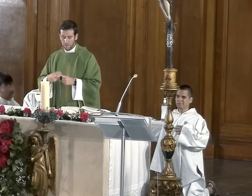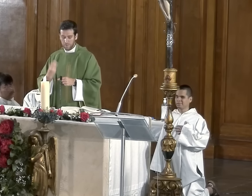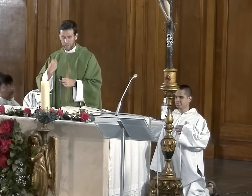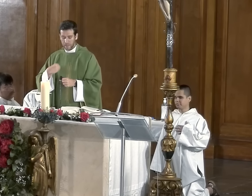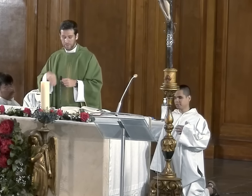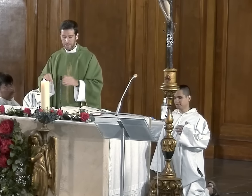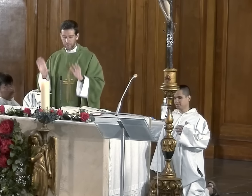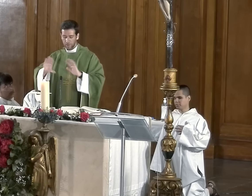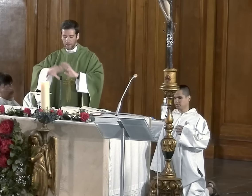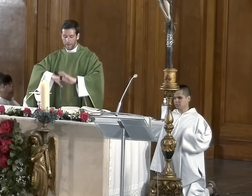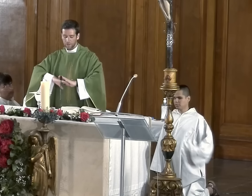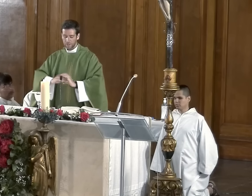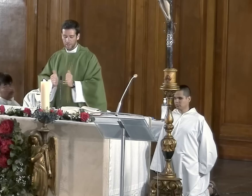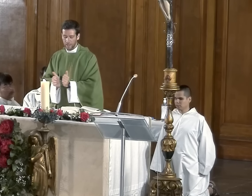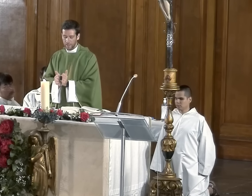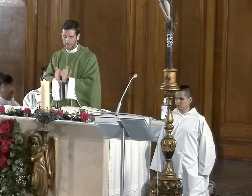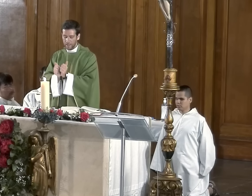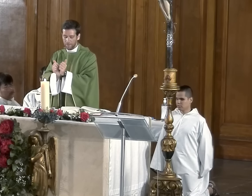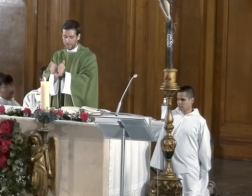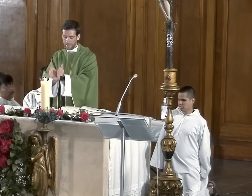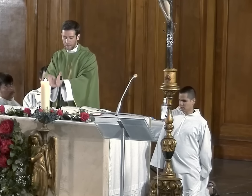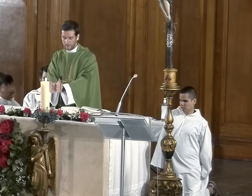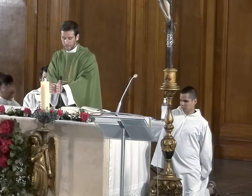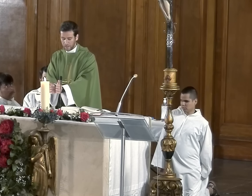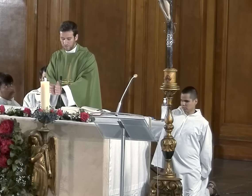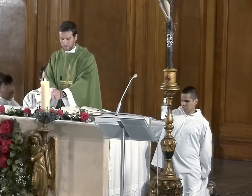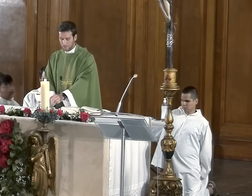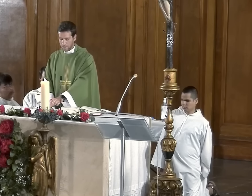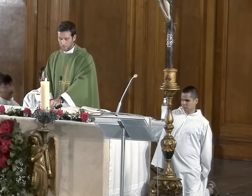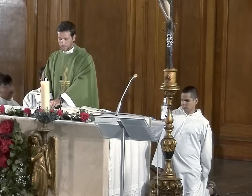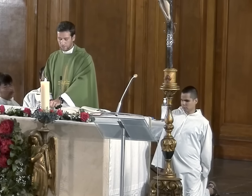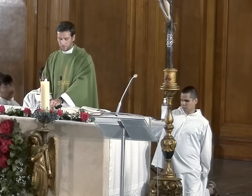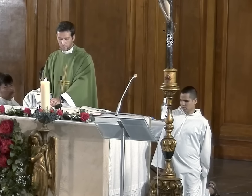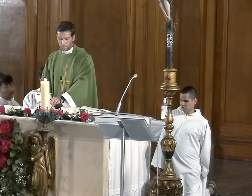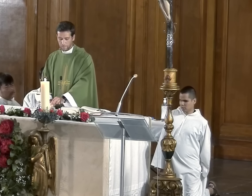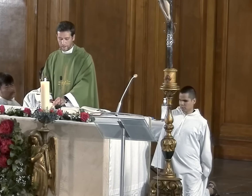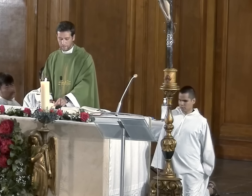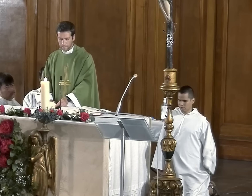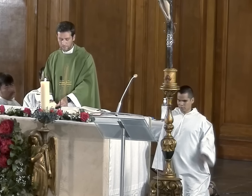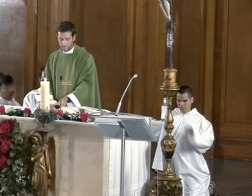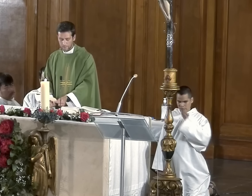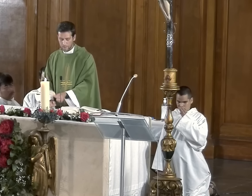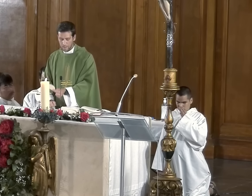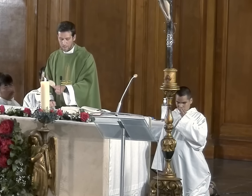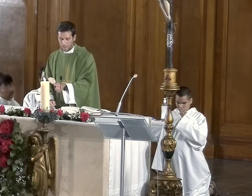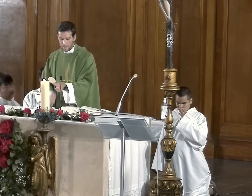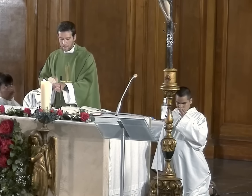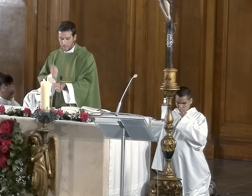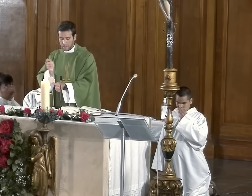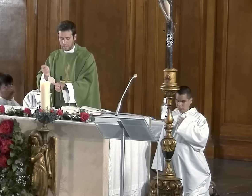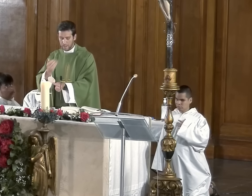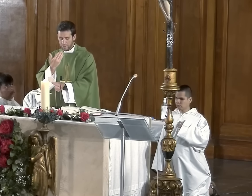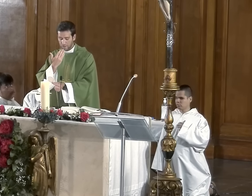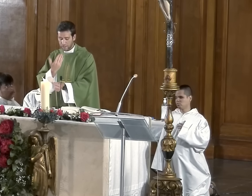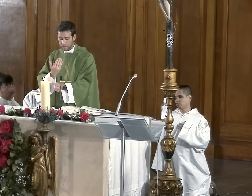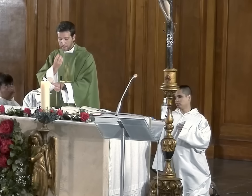Porque él mismo, la noche en que iba a ser entregado, tomó pan y, dando gracias,